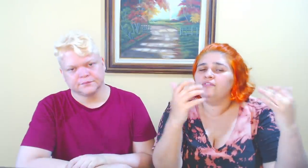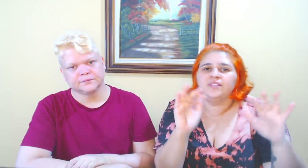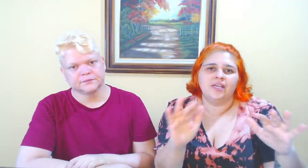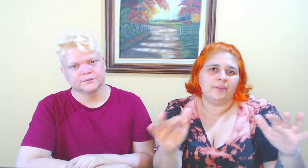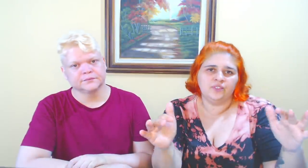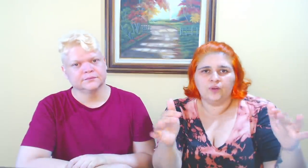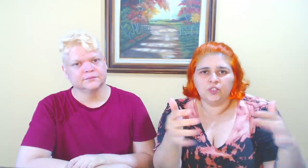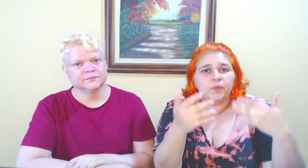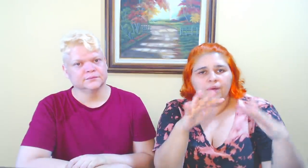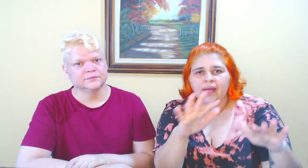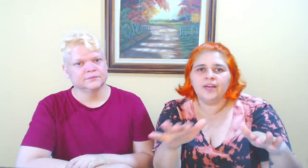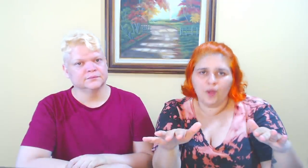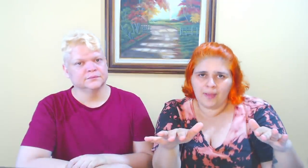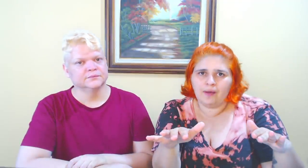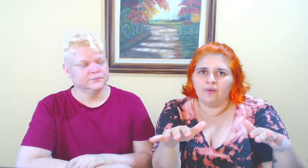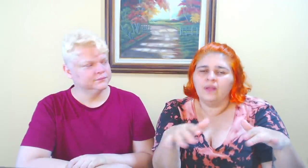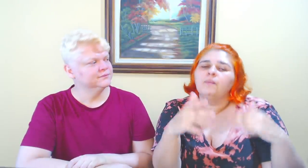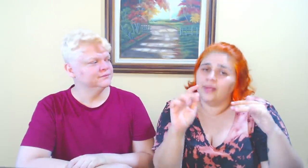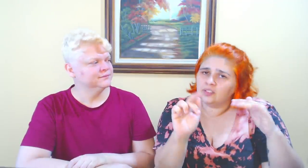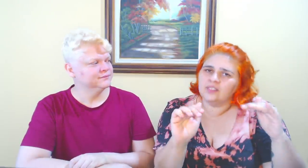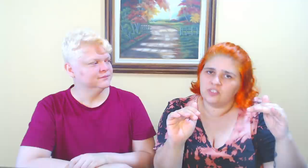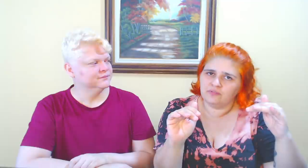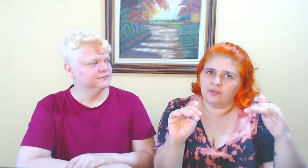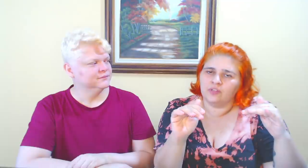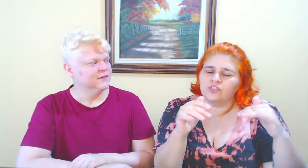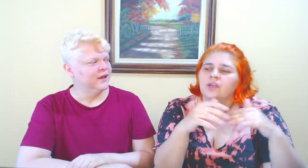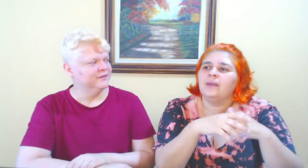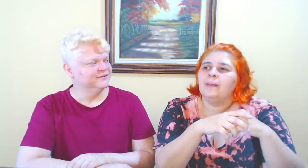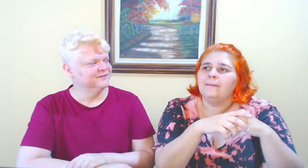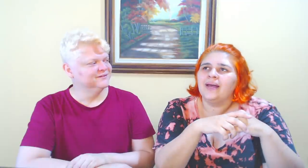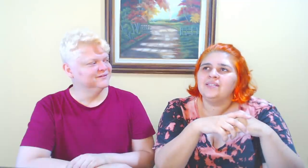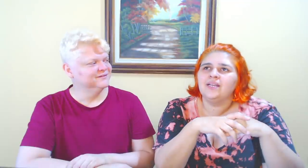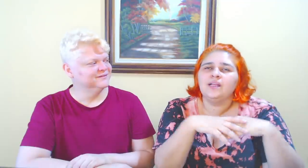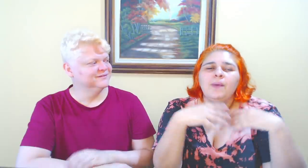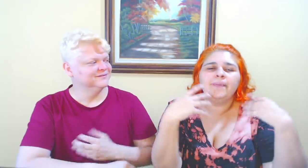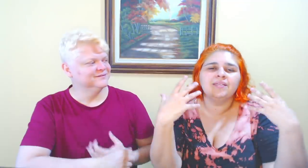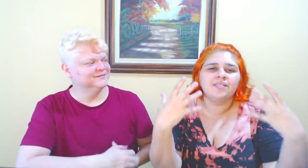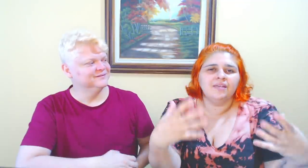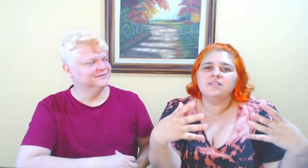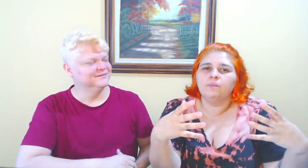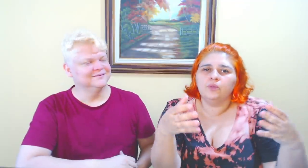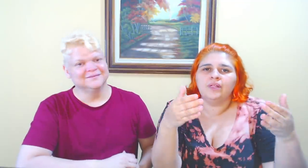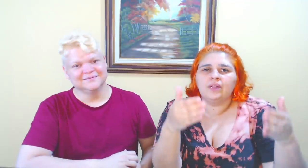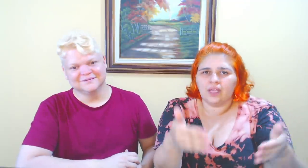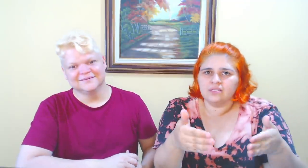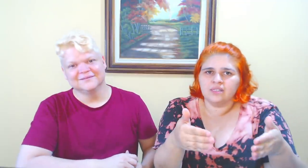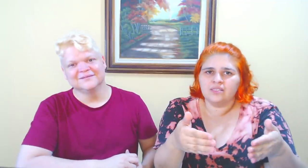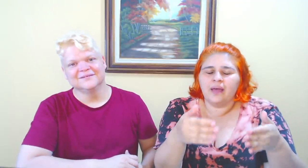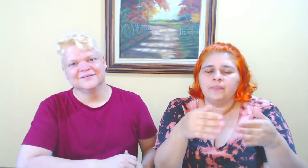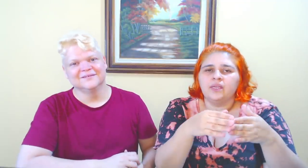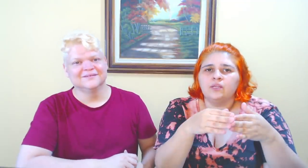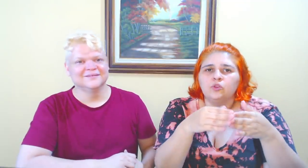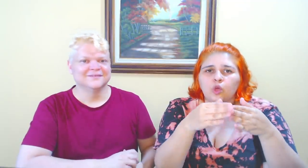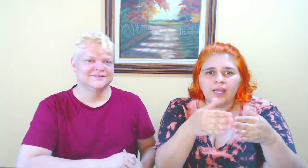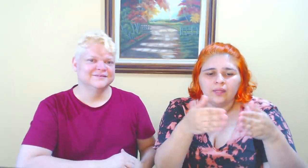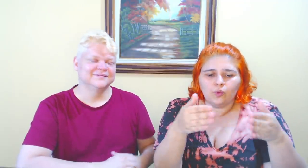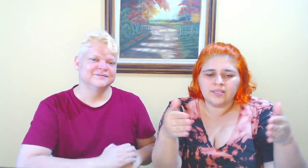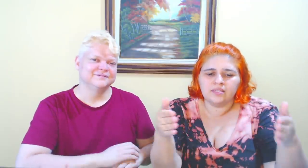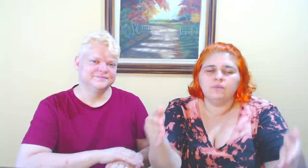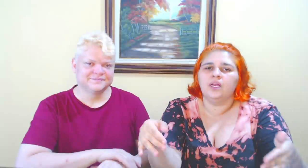fisicamente forte Porque ele é um cara normal O mais que ele seja forte Mas ele tem uma presença Muito intensa Sabe E toda a atuação dele